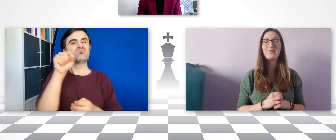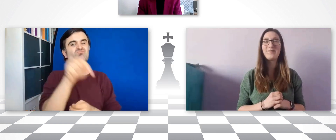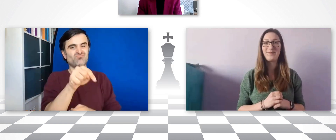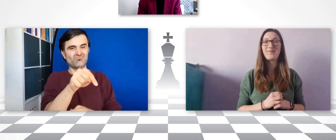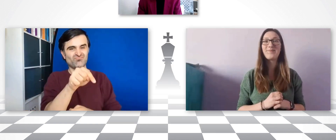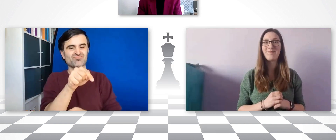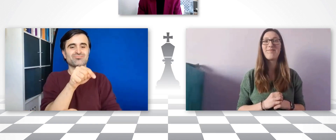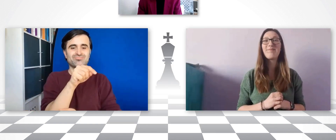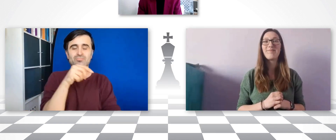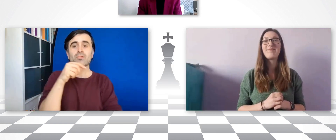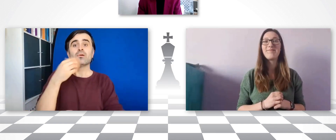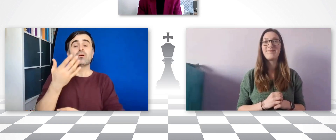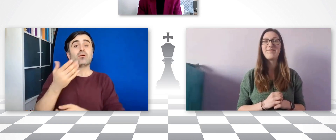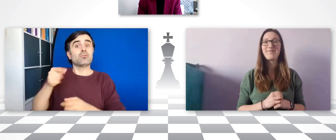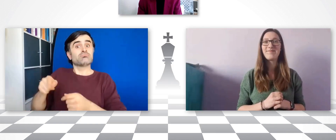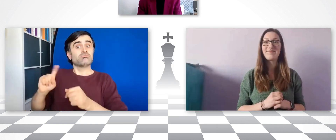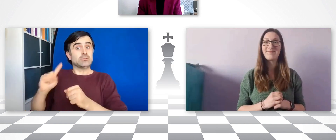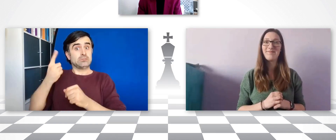Ja.